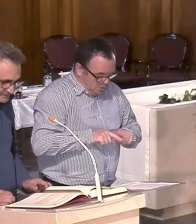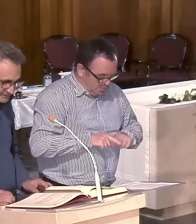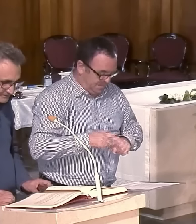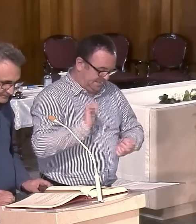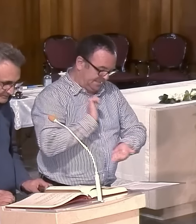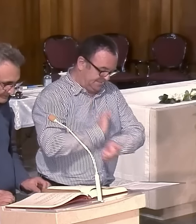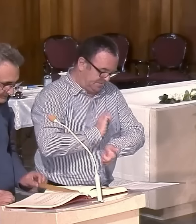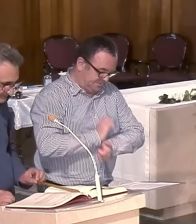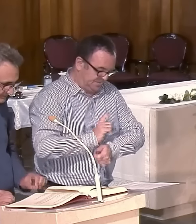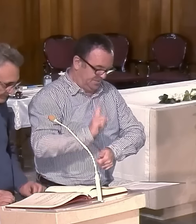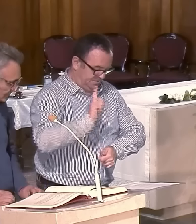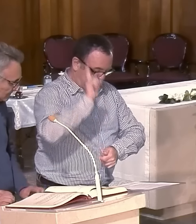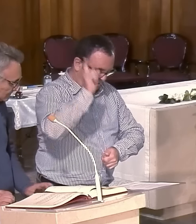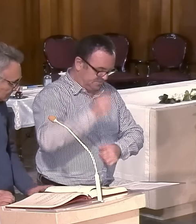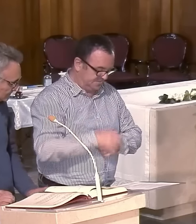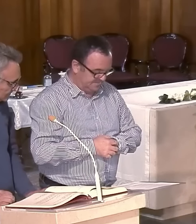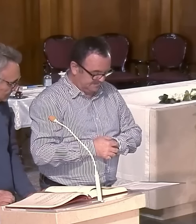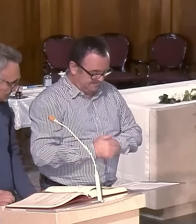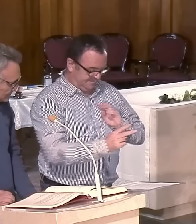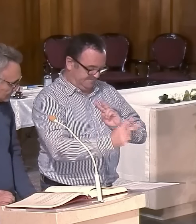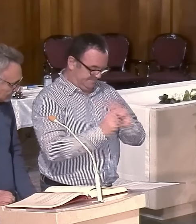ti.